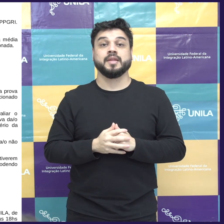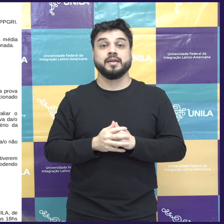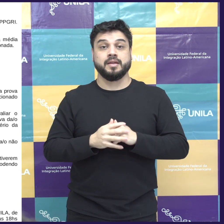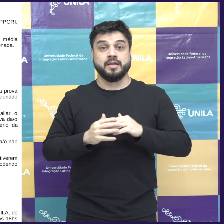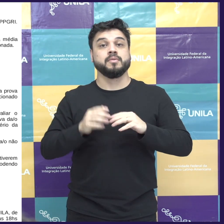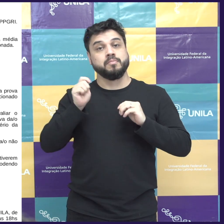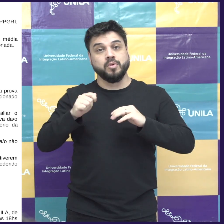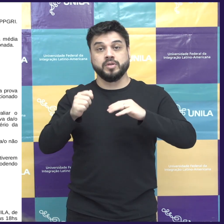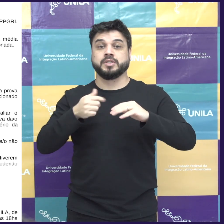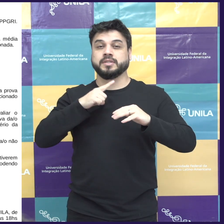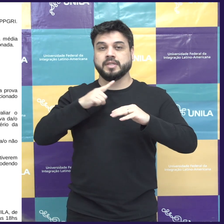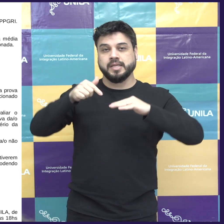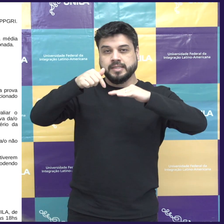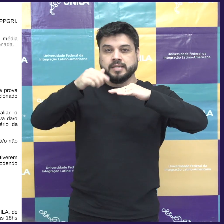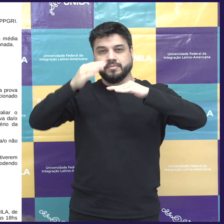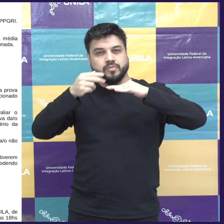nota fracionada.